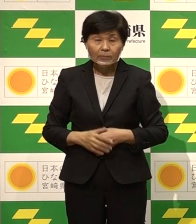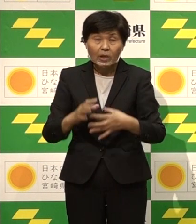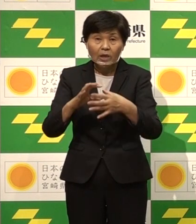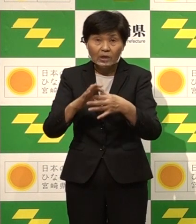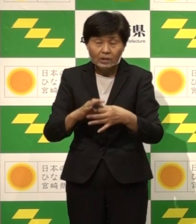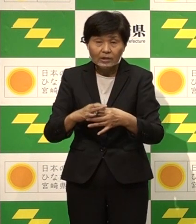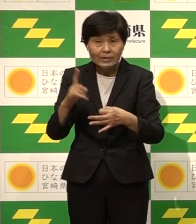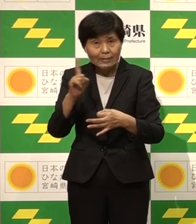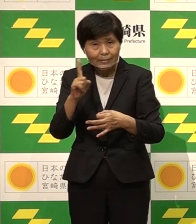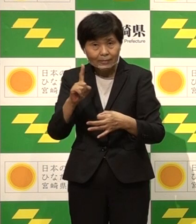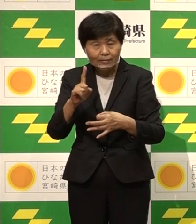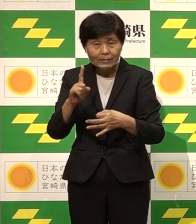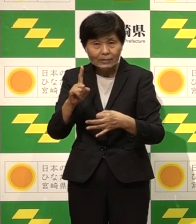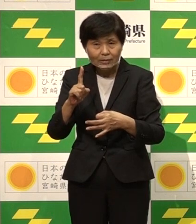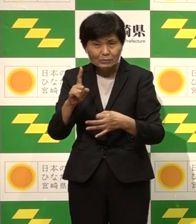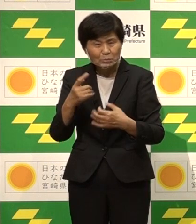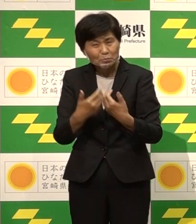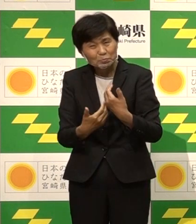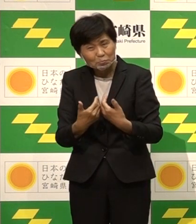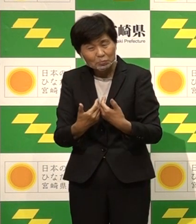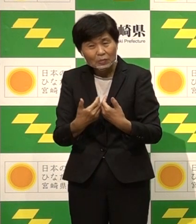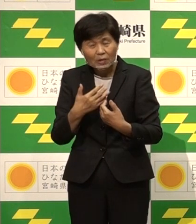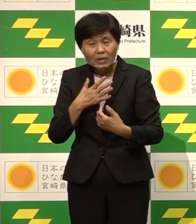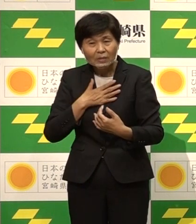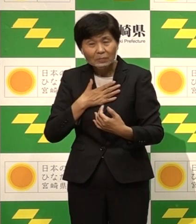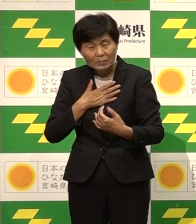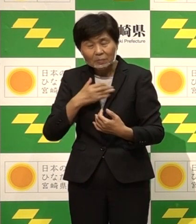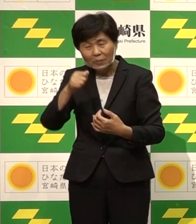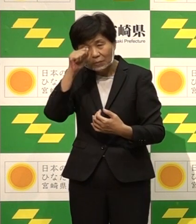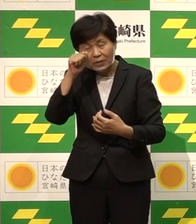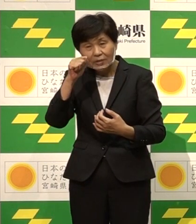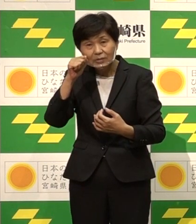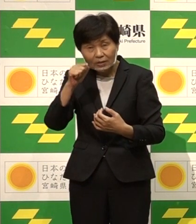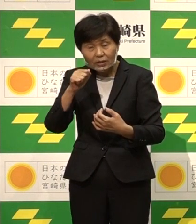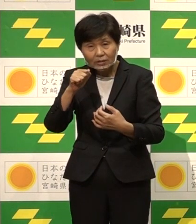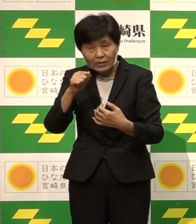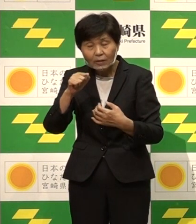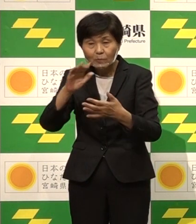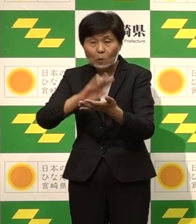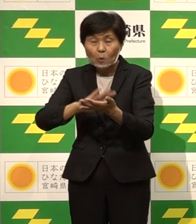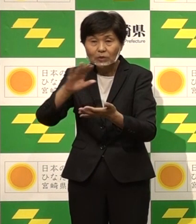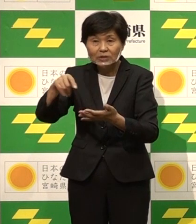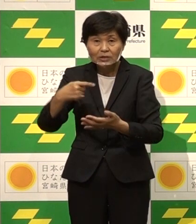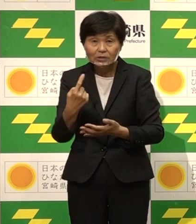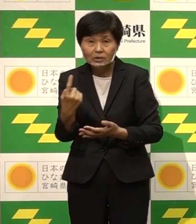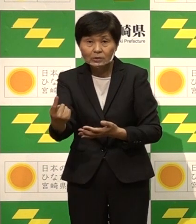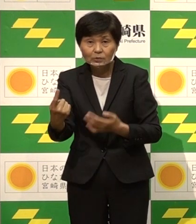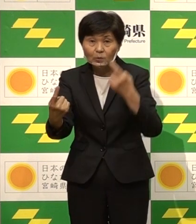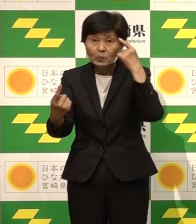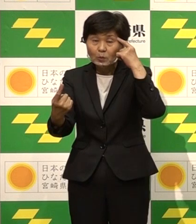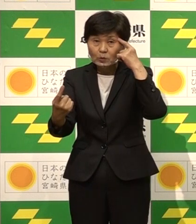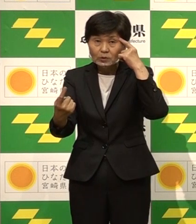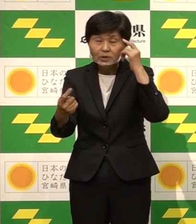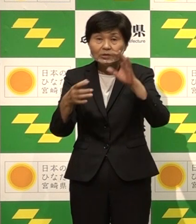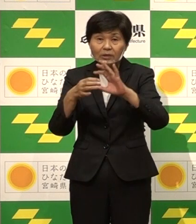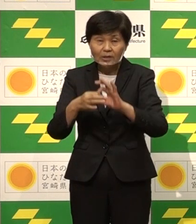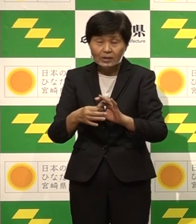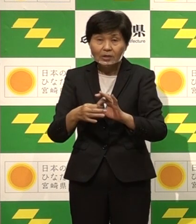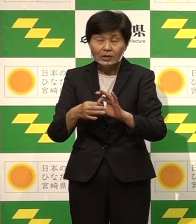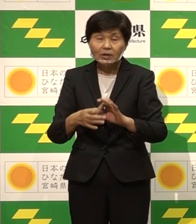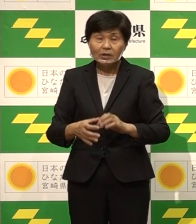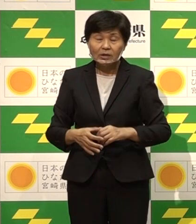らかの症状があって受診するということになろうかと思いますので、症状の